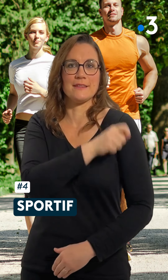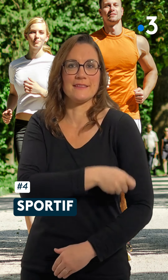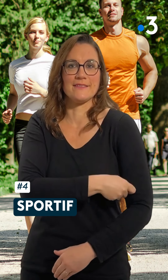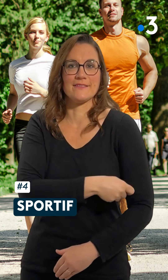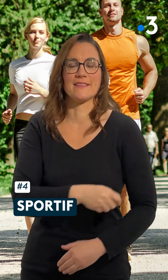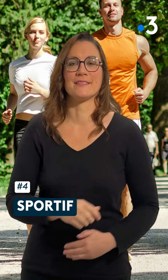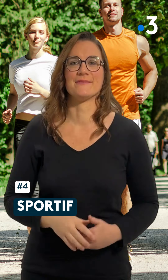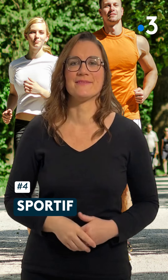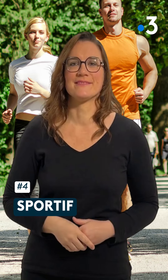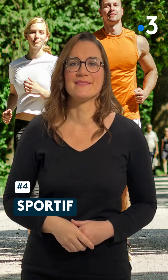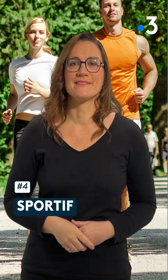Sportif.